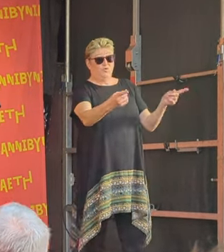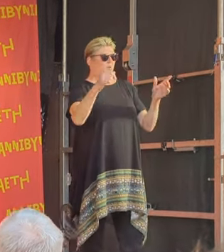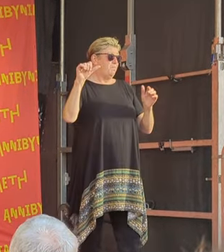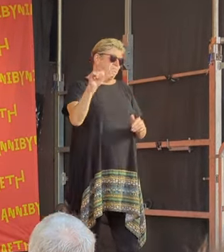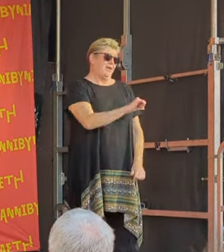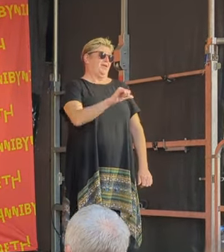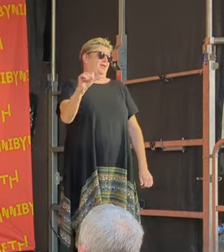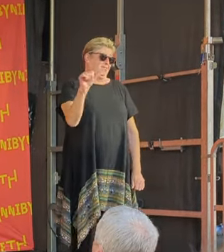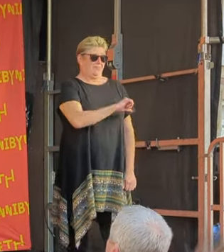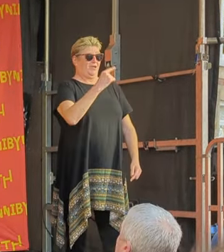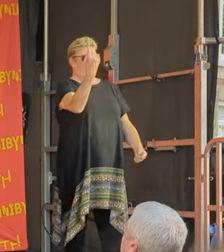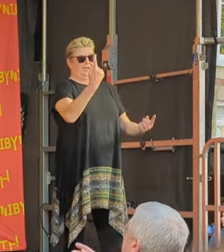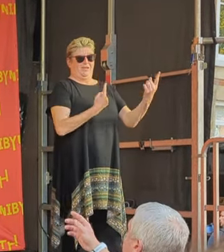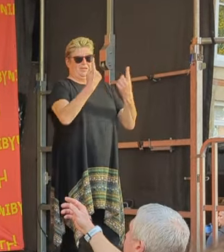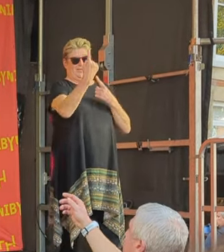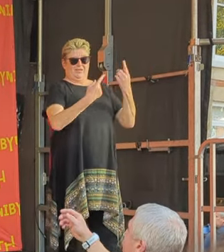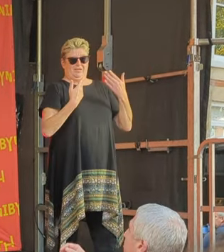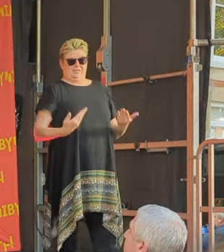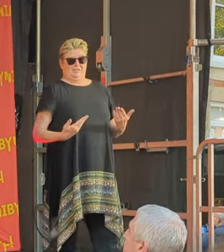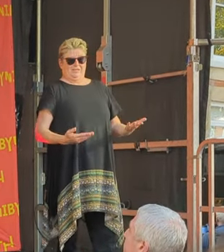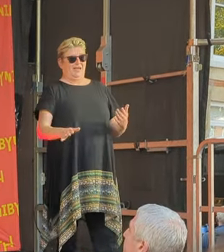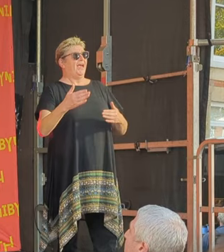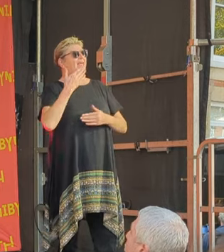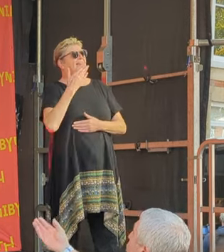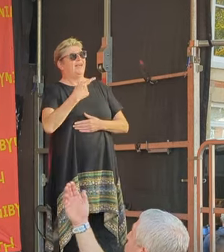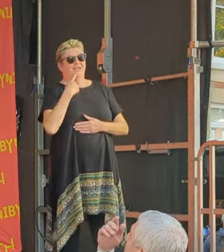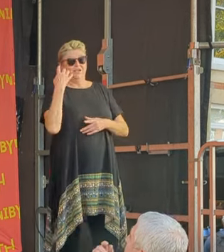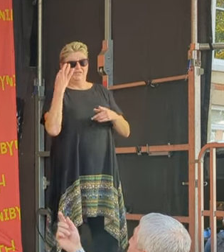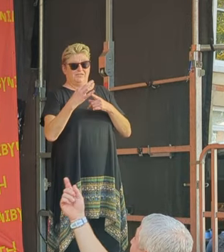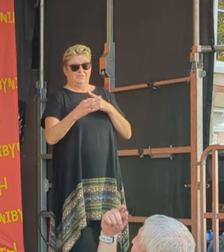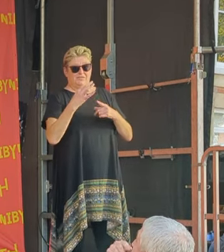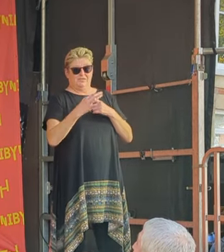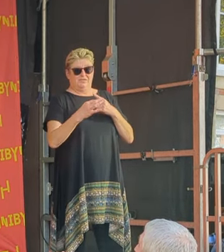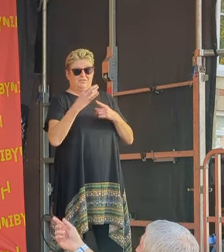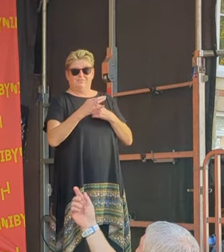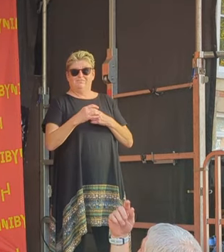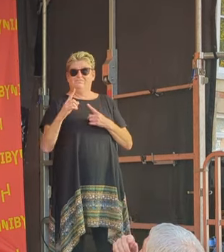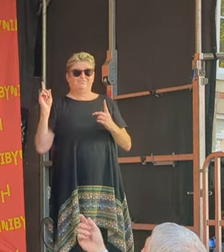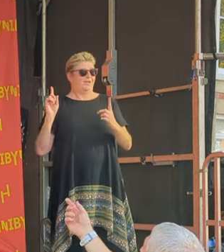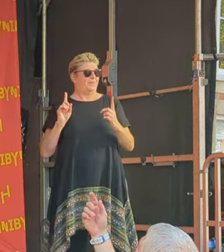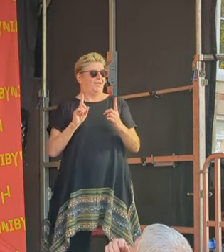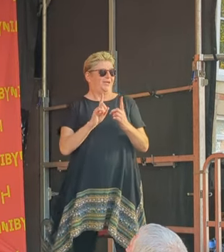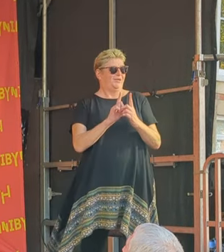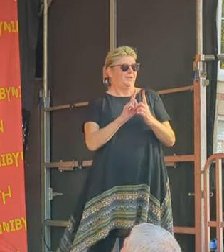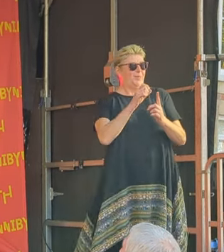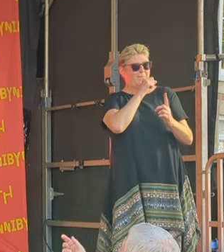miloedd sydd yma heddiw. A gai ddiolch yn arbennig I rhai sydd...